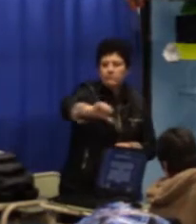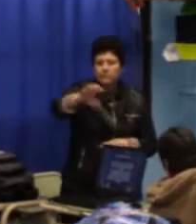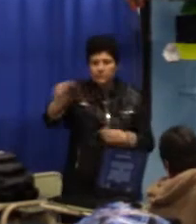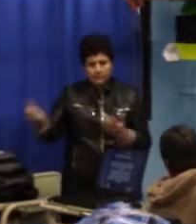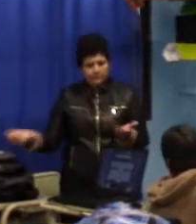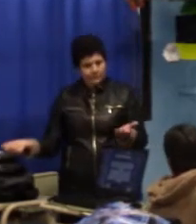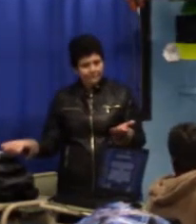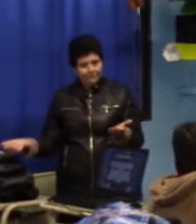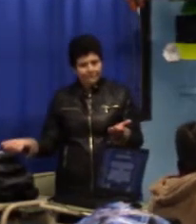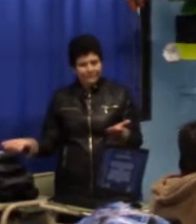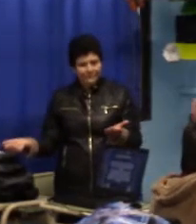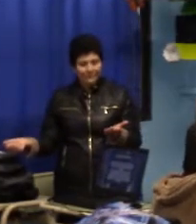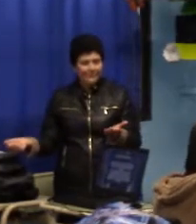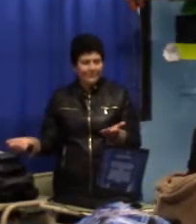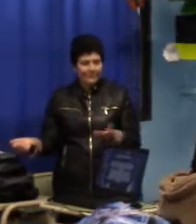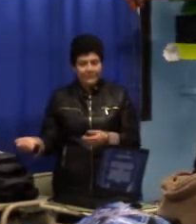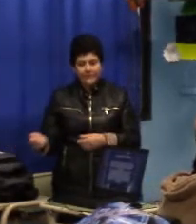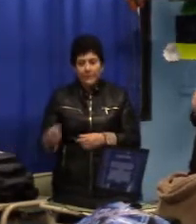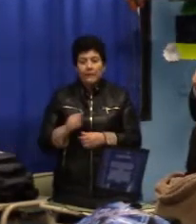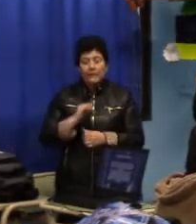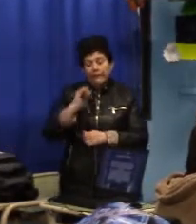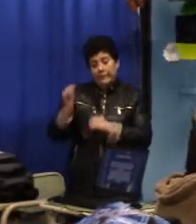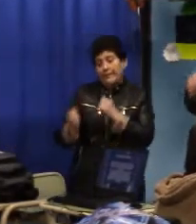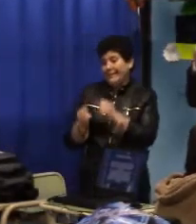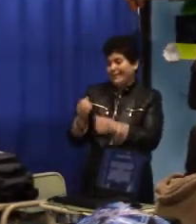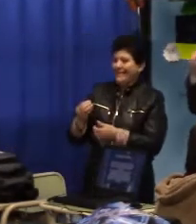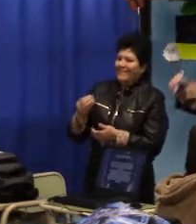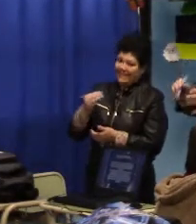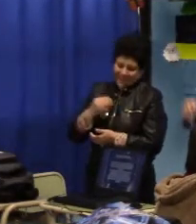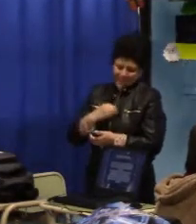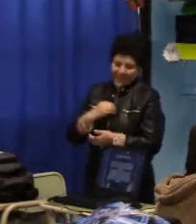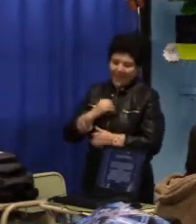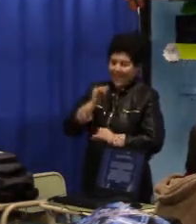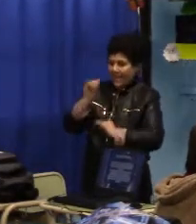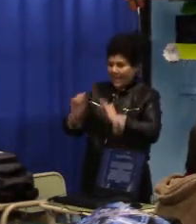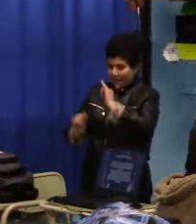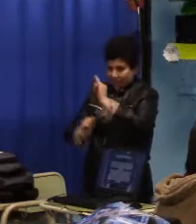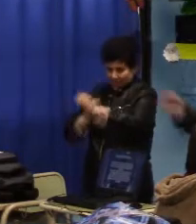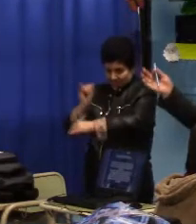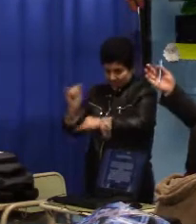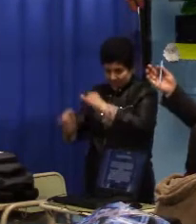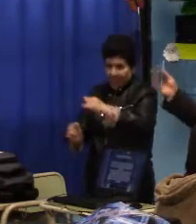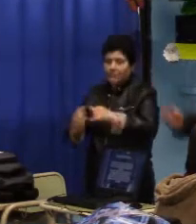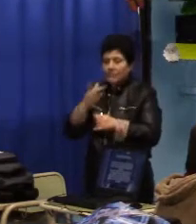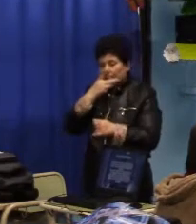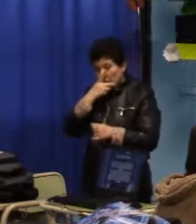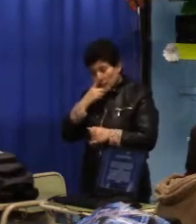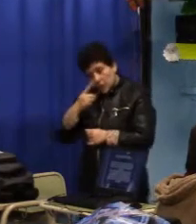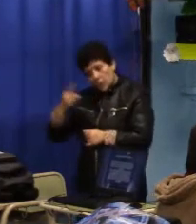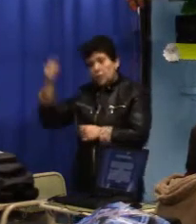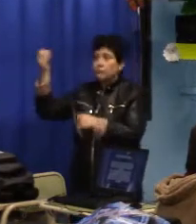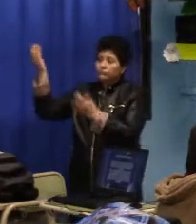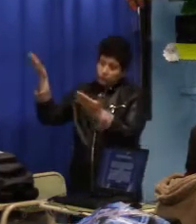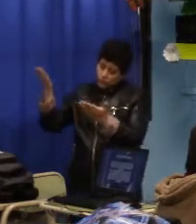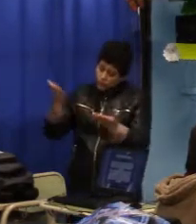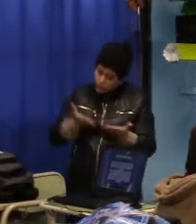Tendrían que haber sido fieles y haber dicho, esto lo tenemos porque Dios lo dio. Pero no.